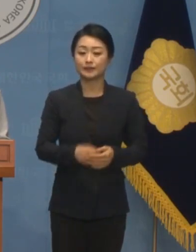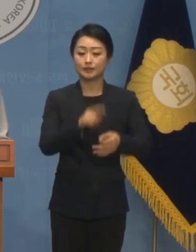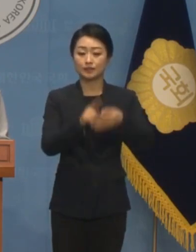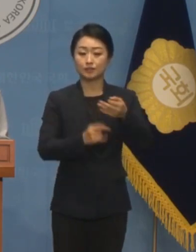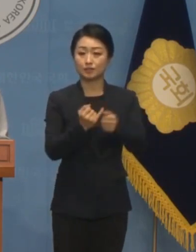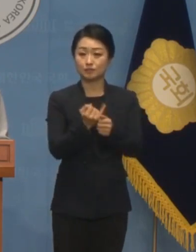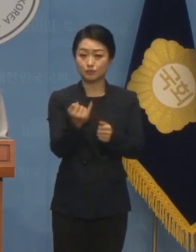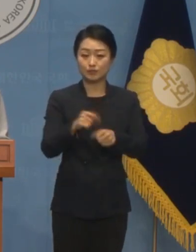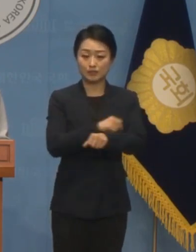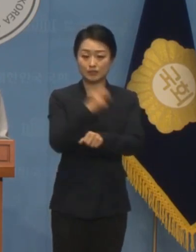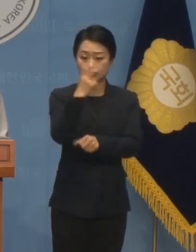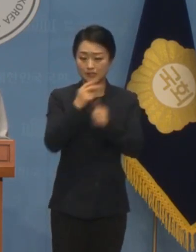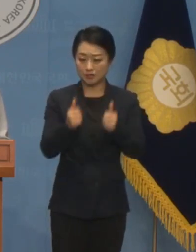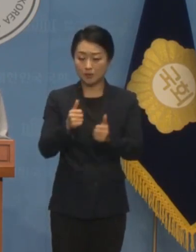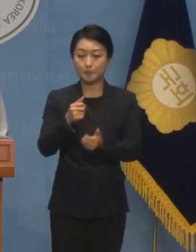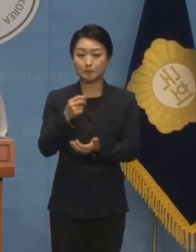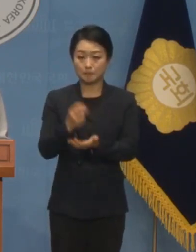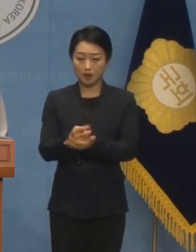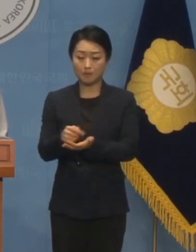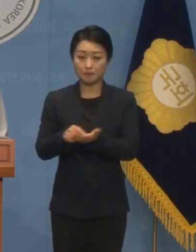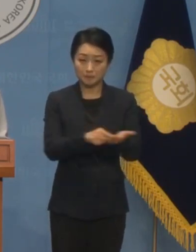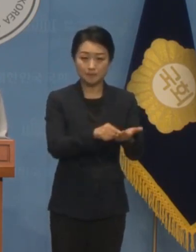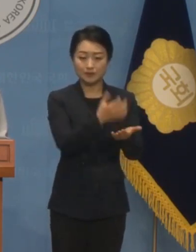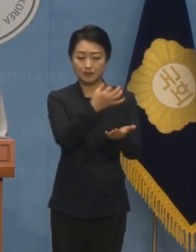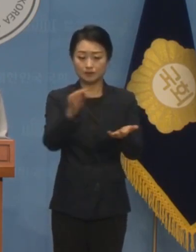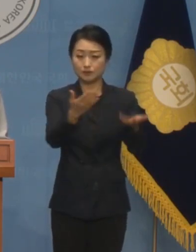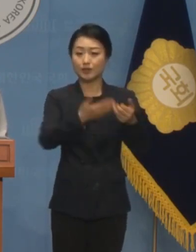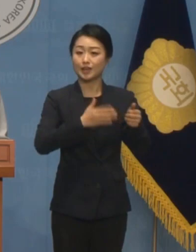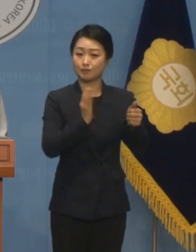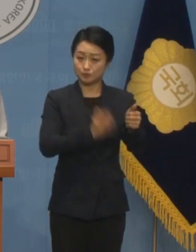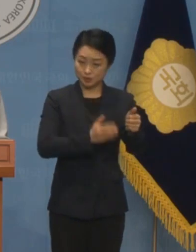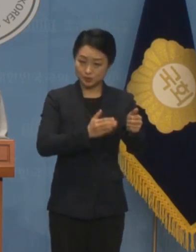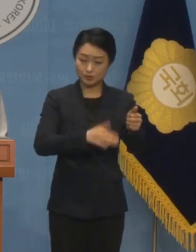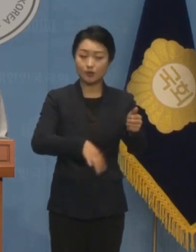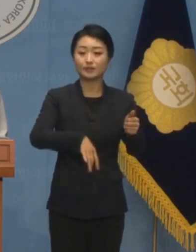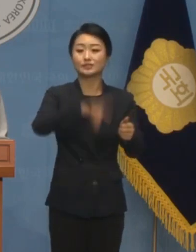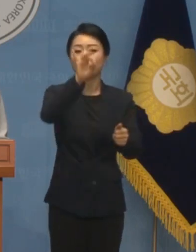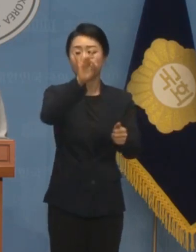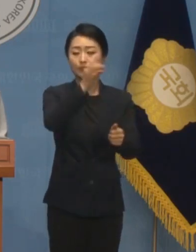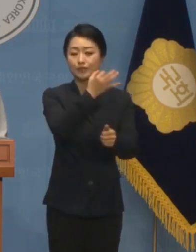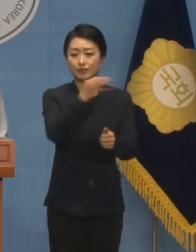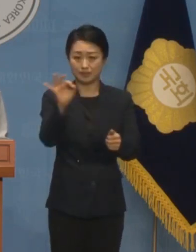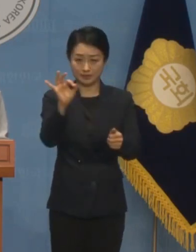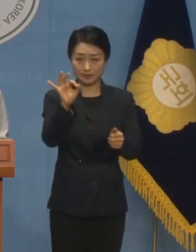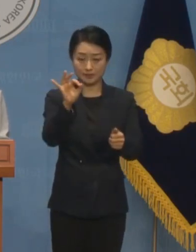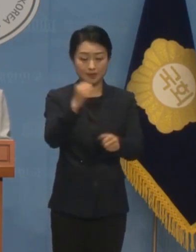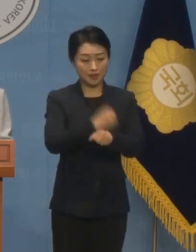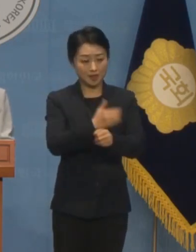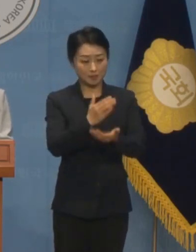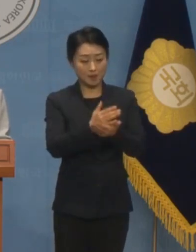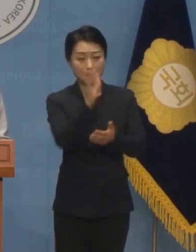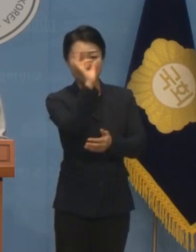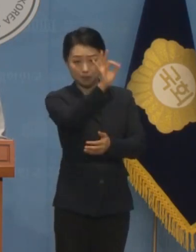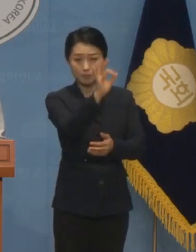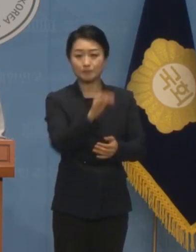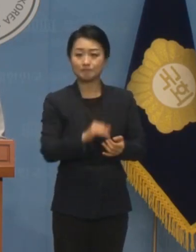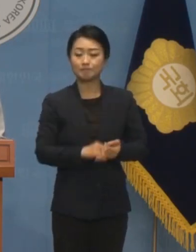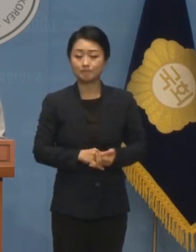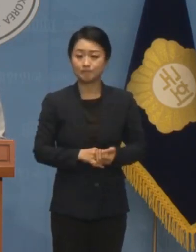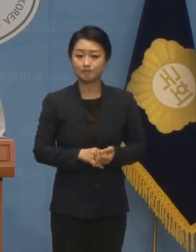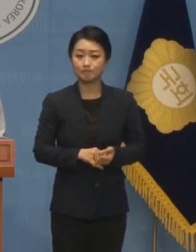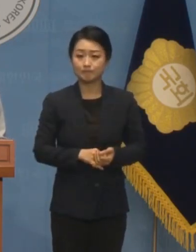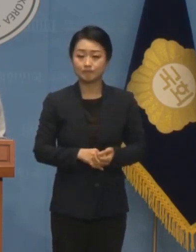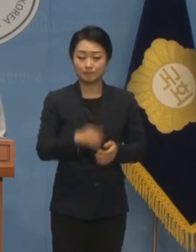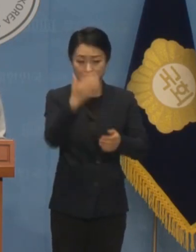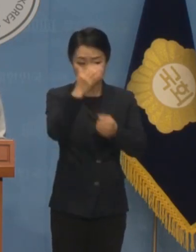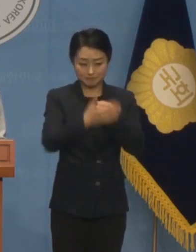김건희 특검 수용은 한동훈 체제의 첫 시험대가 될 것입니다. 면죄부를 주기